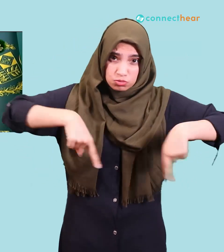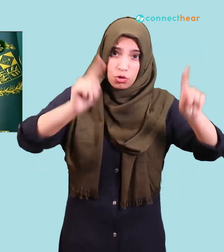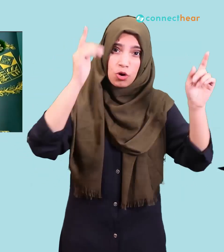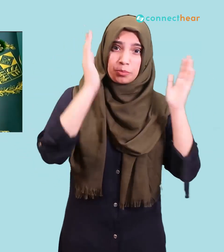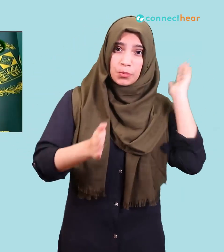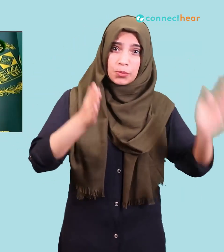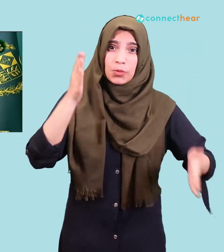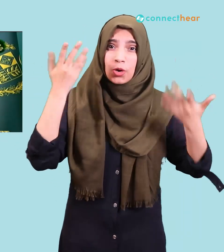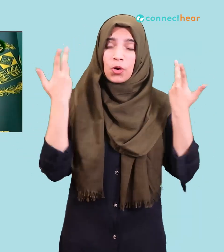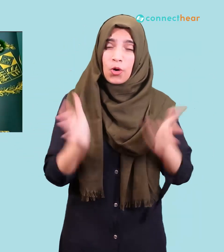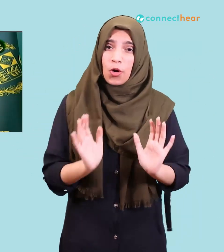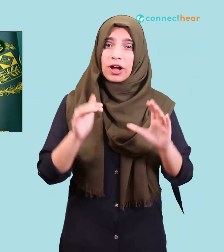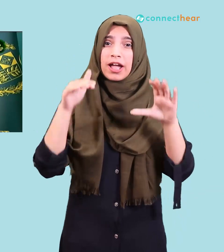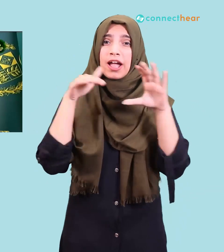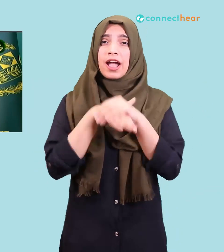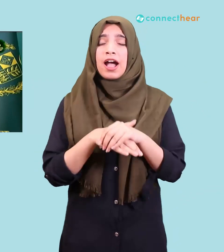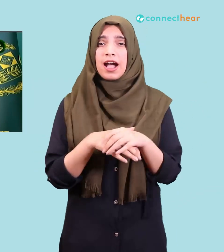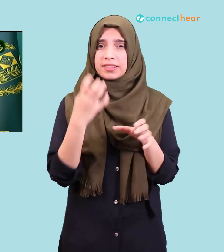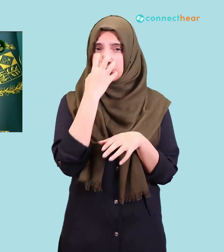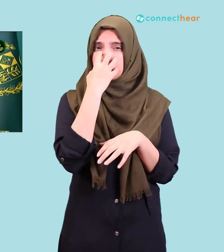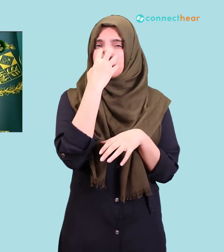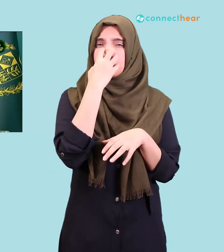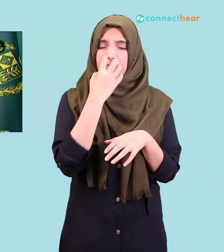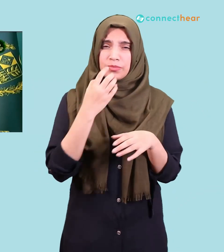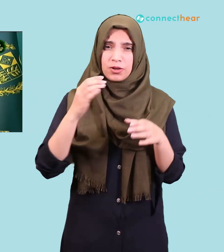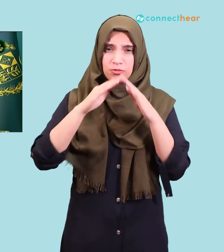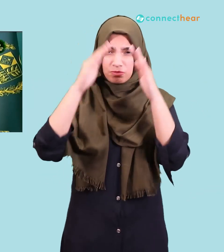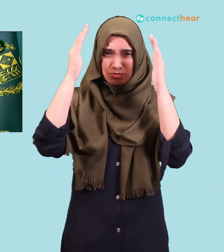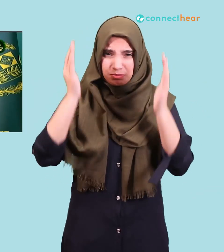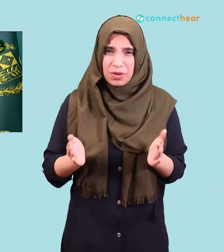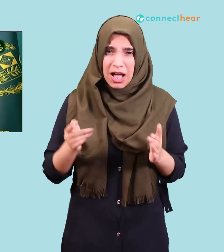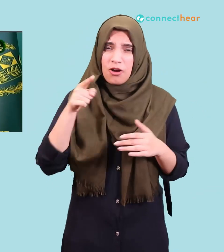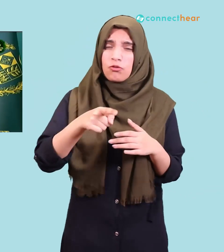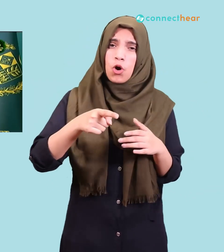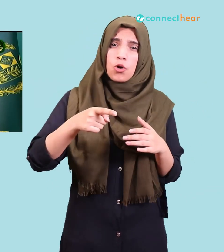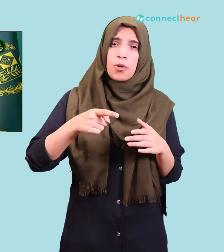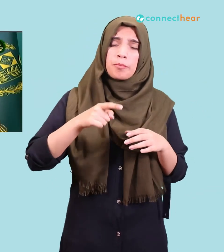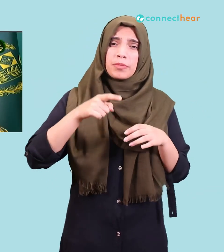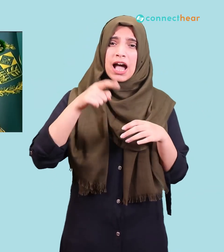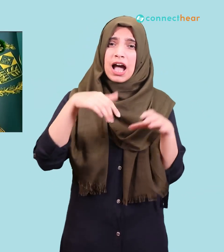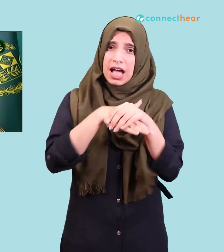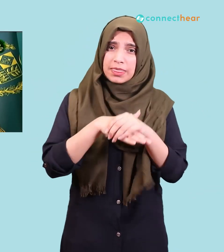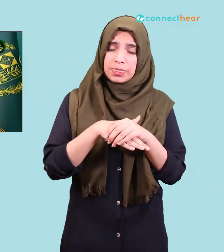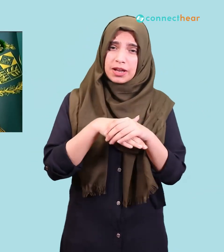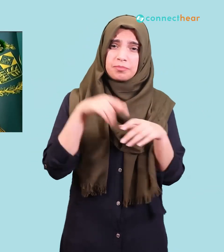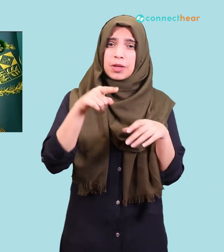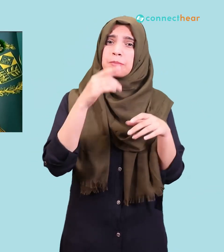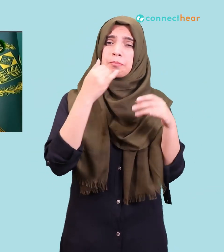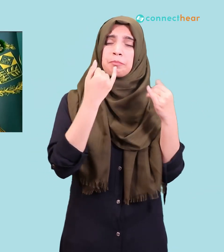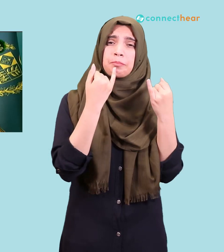کئی جو آکسیجن کے سلنڈرز نہیں جا رہے تھے, بیچارے جو کرونا کے مریض ہیں, ان میں اموات ہوئی.